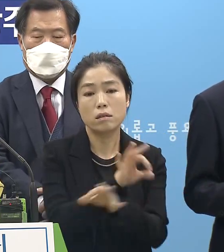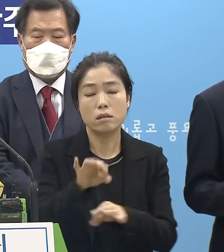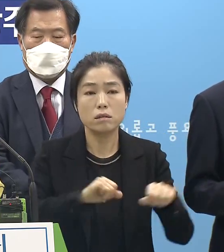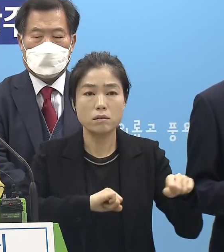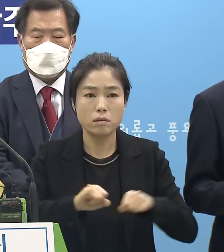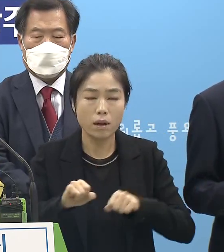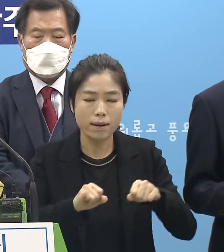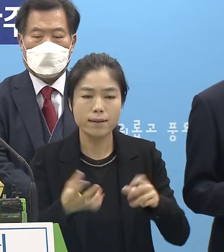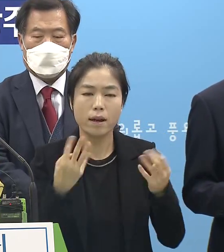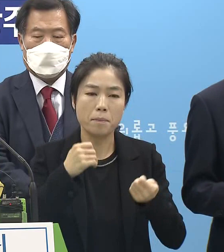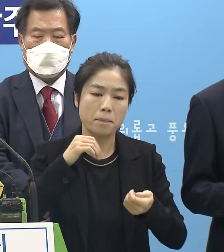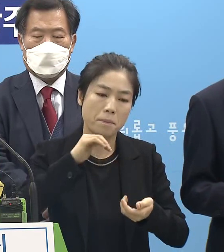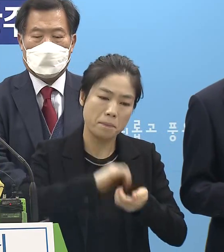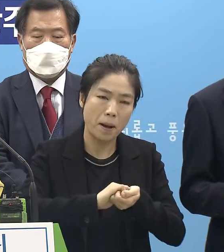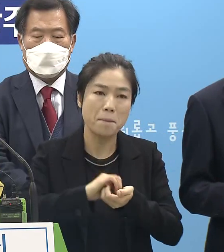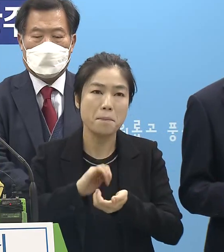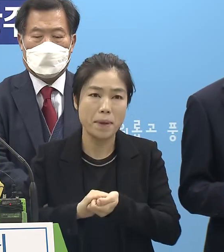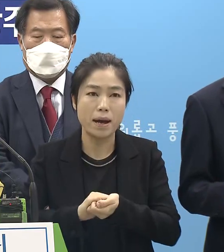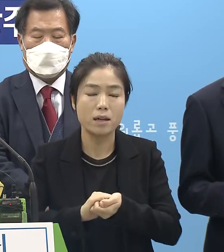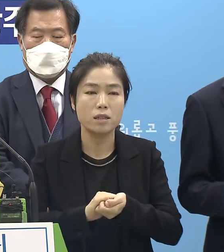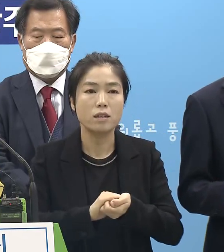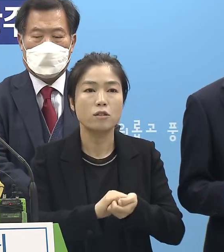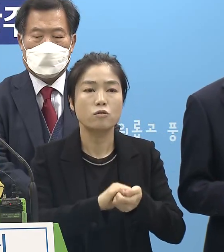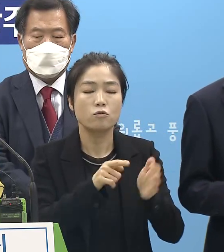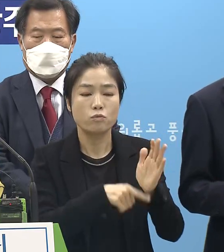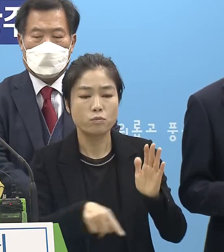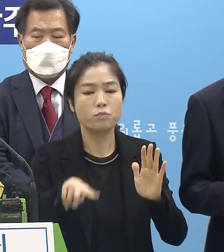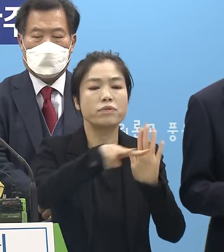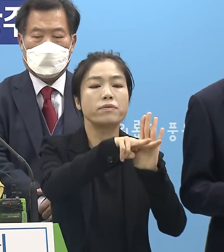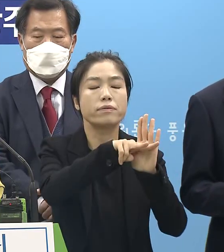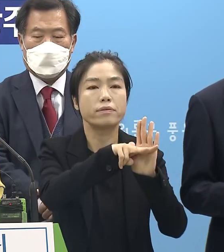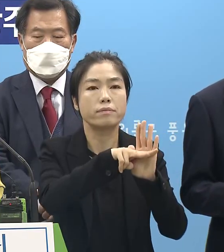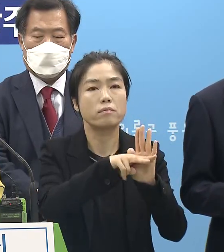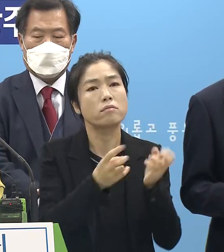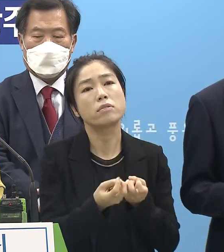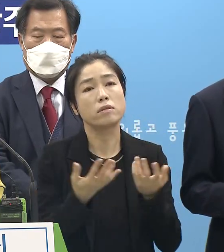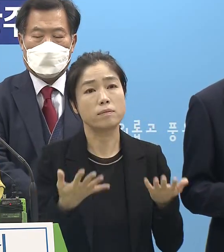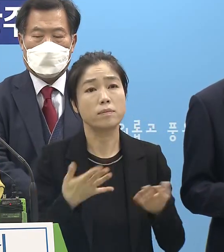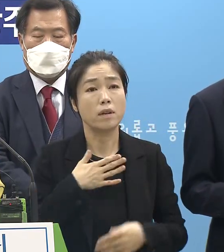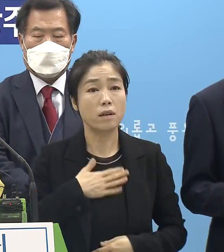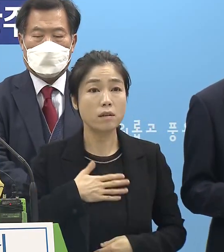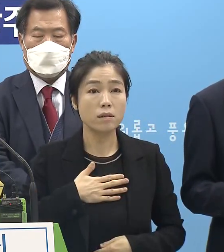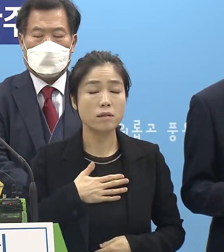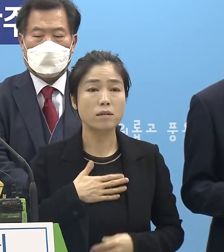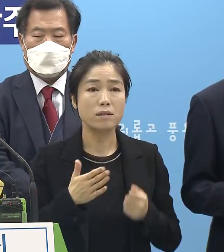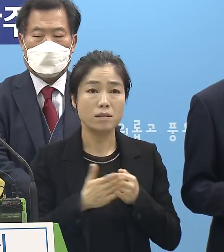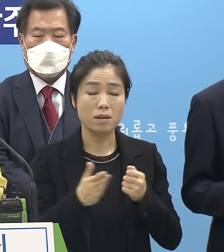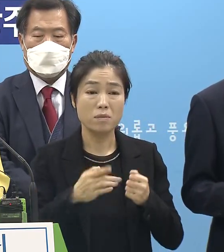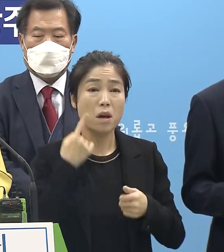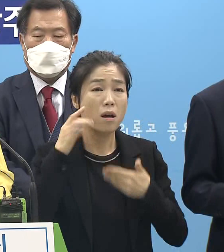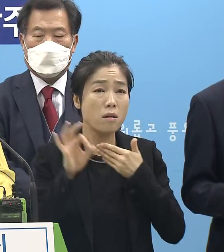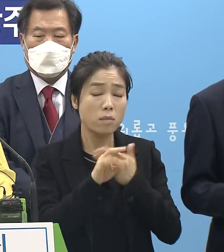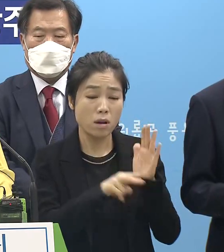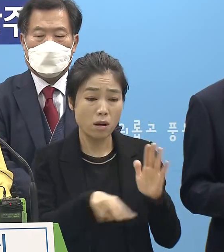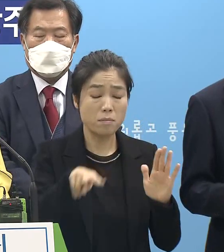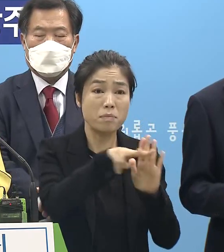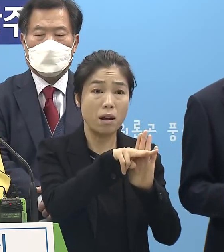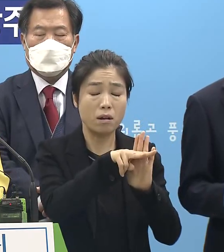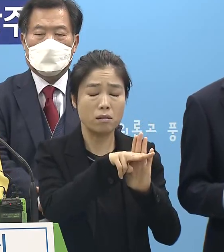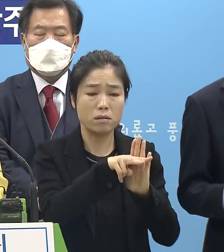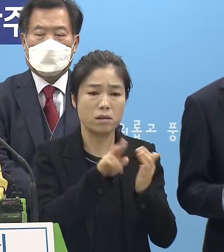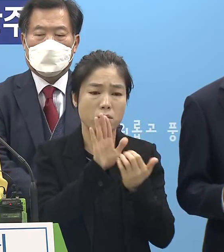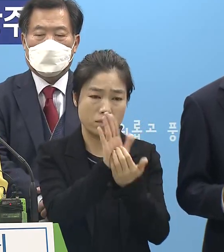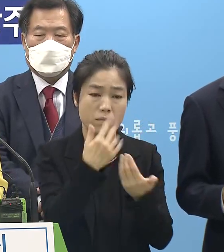경제활동에 많은 제약을 주는 2단계로 바로 격상할 수밖에 없습니다. 2단계 격상이